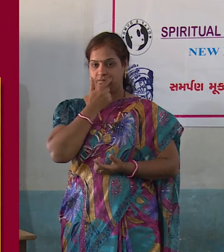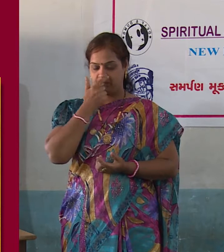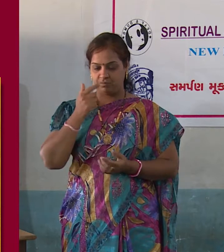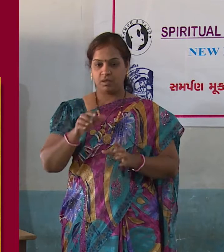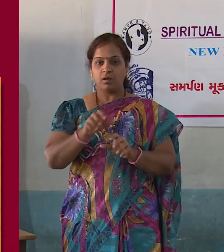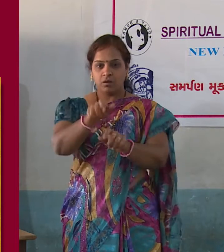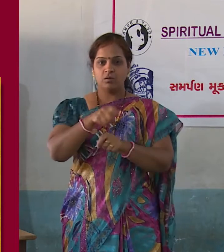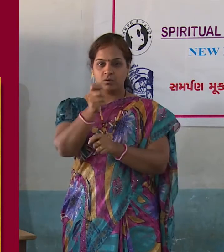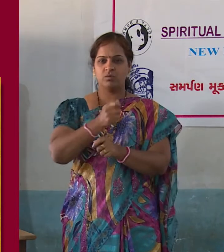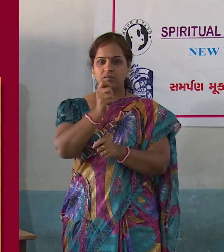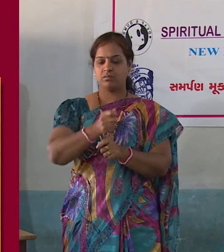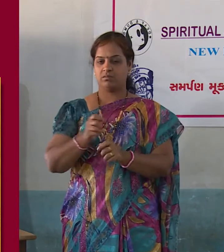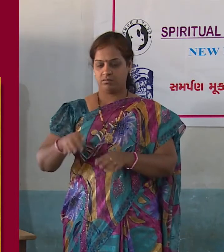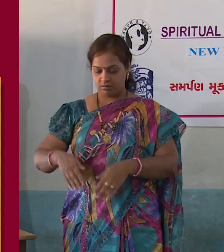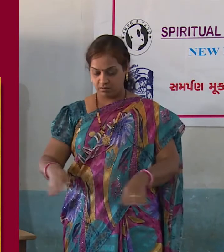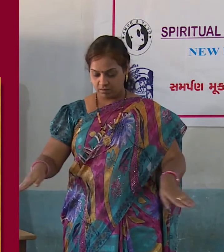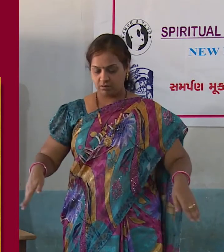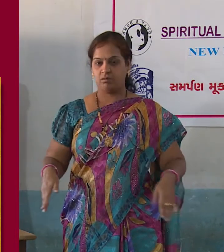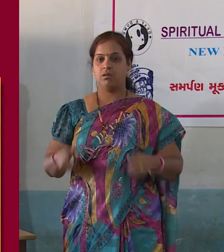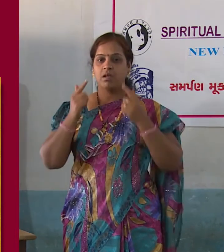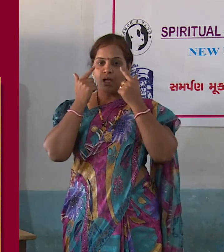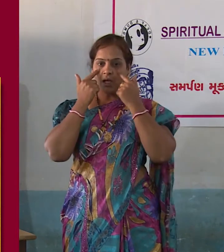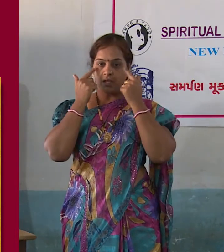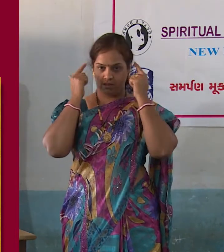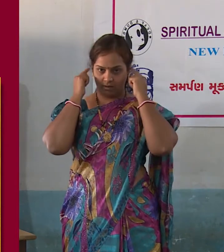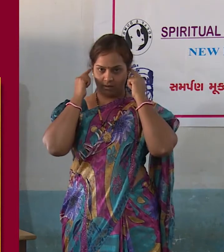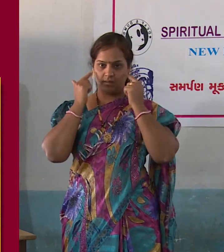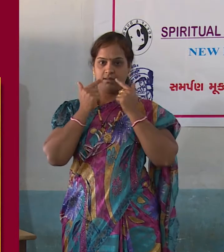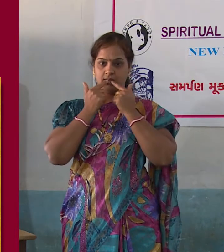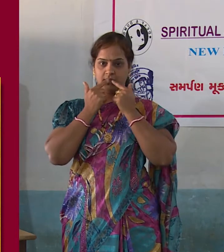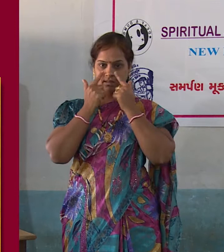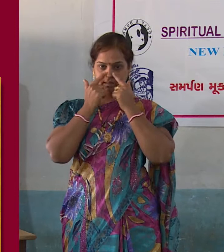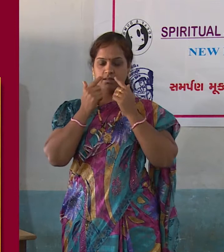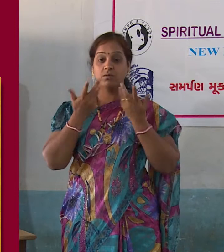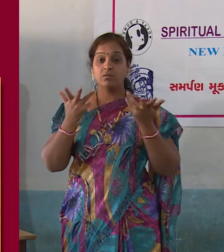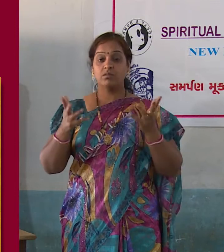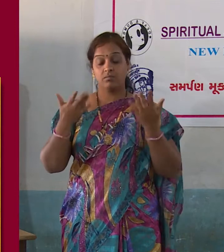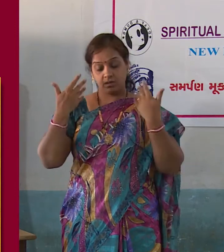घोड़े के समान, लेकिन वो शरीर की कर्म इंद्रियां हैं।